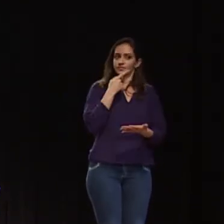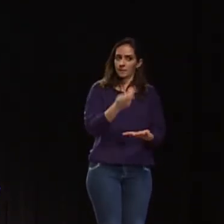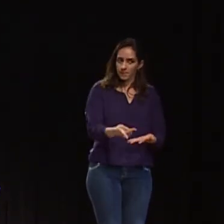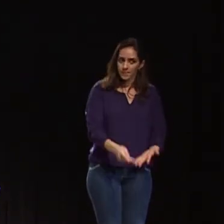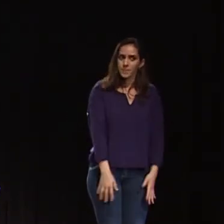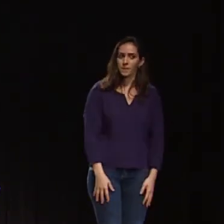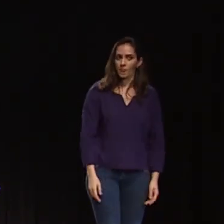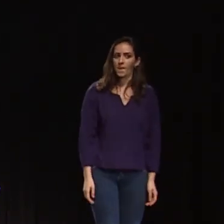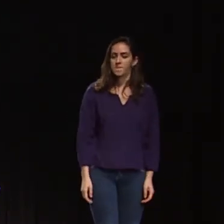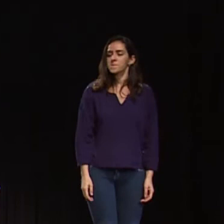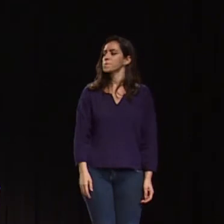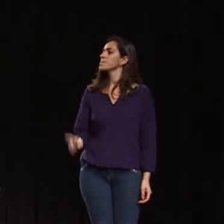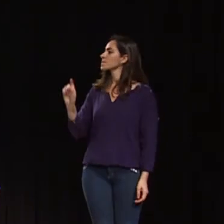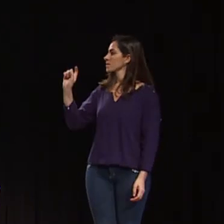da meada. Alguns já falaram isso também.